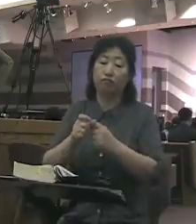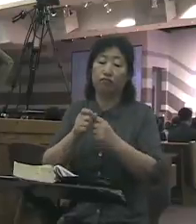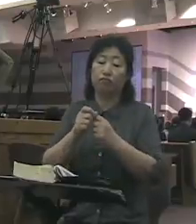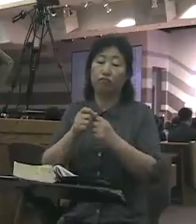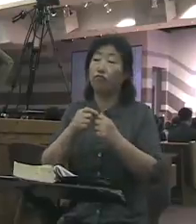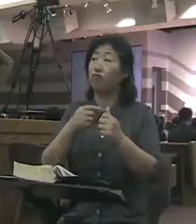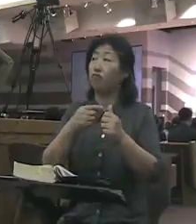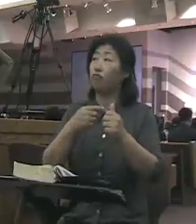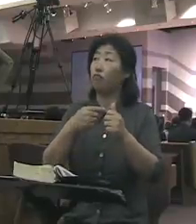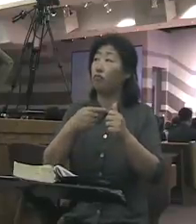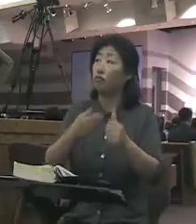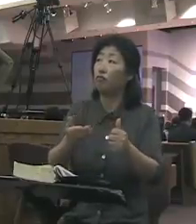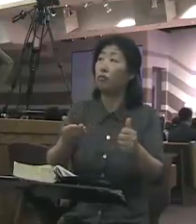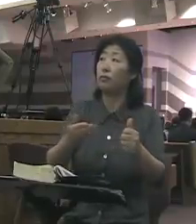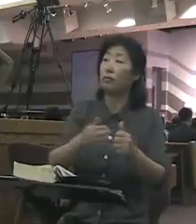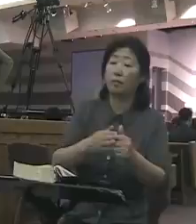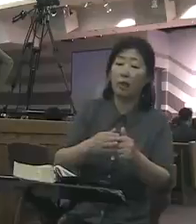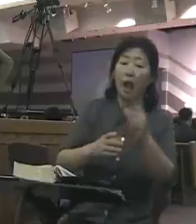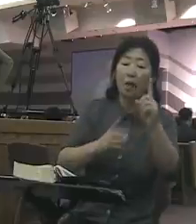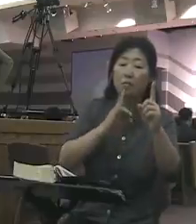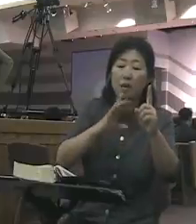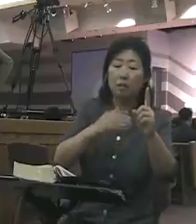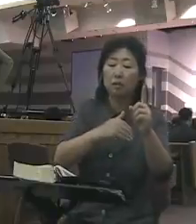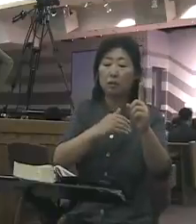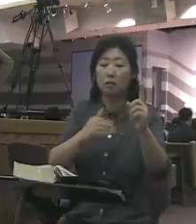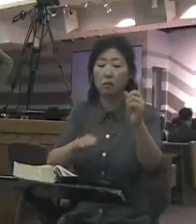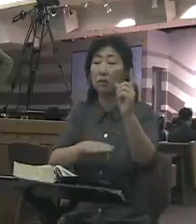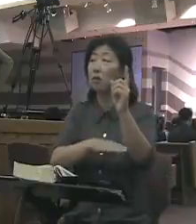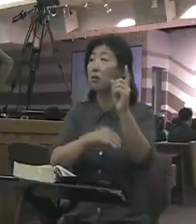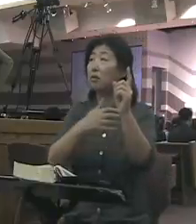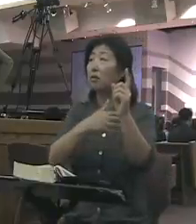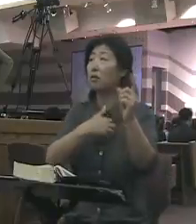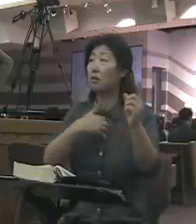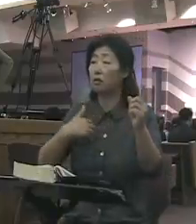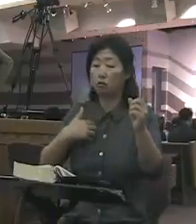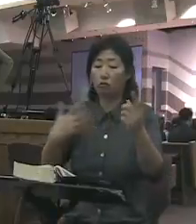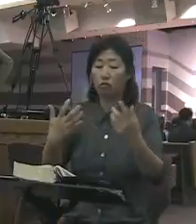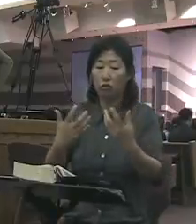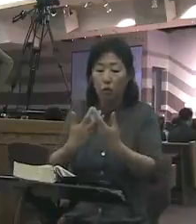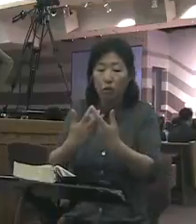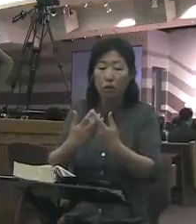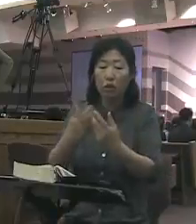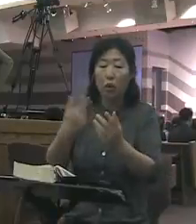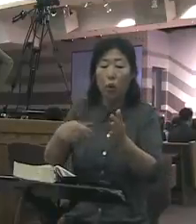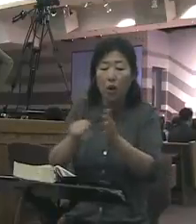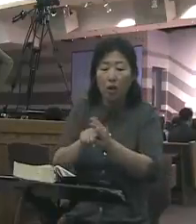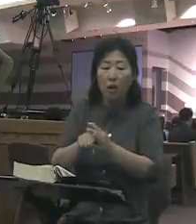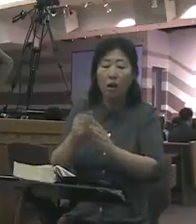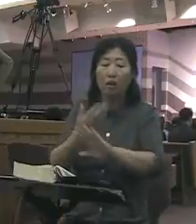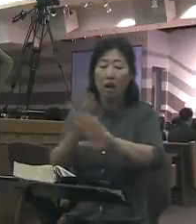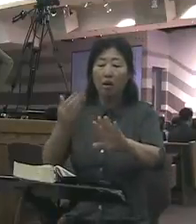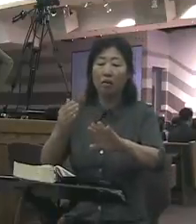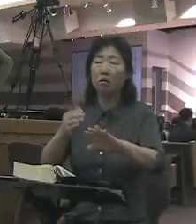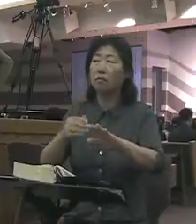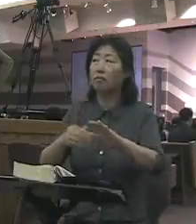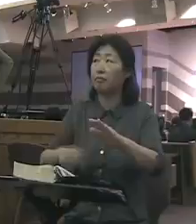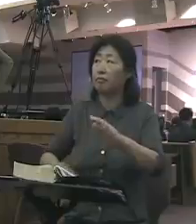하나님 한 분으로 내가 채워지기 위해 다른 것을 과감하게 렛고 할 수 있었던,